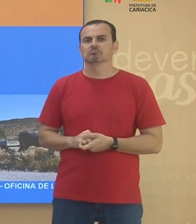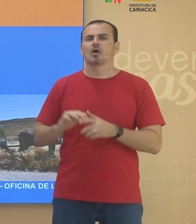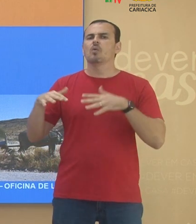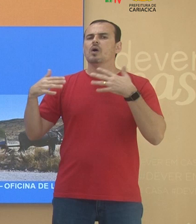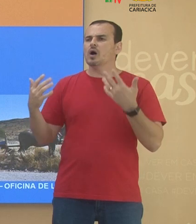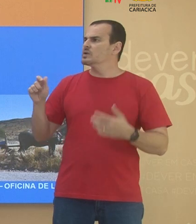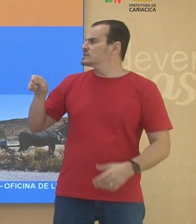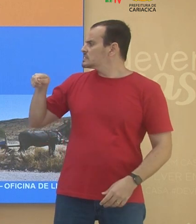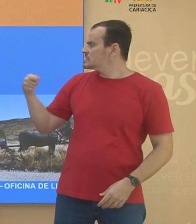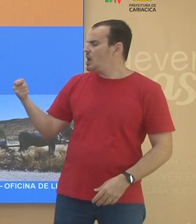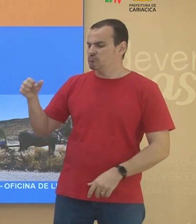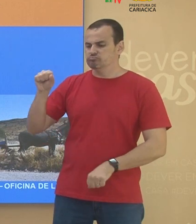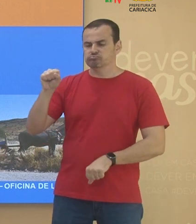digam qual é o sinal em libras.